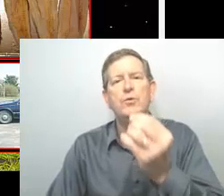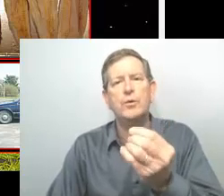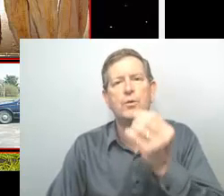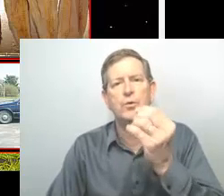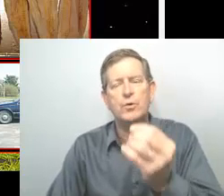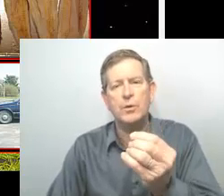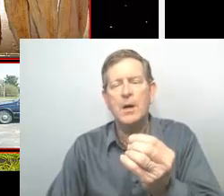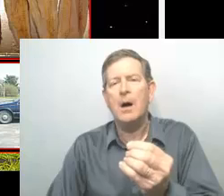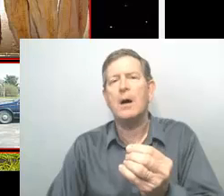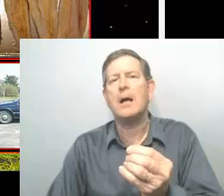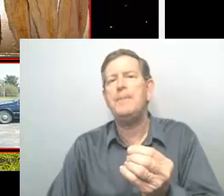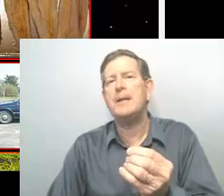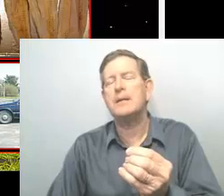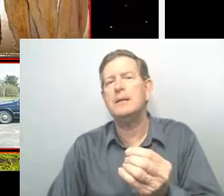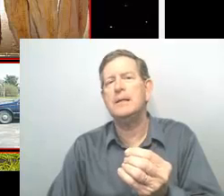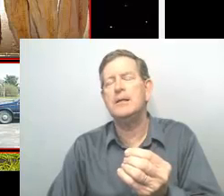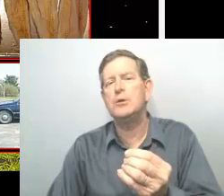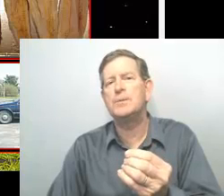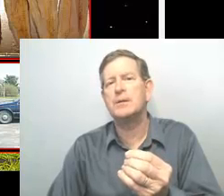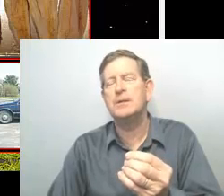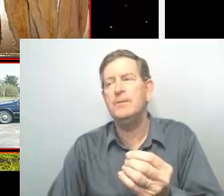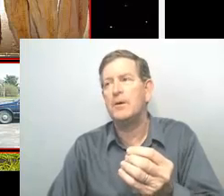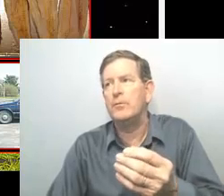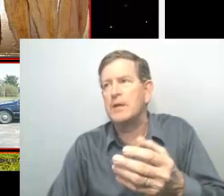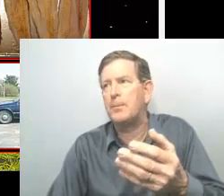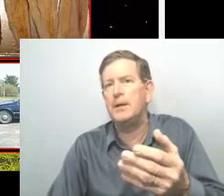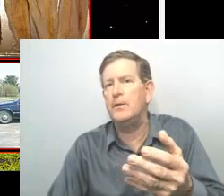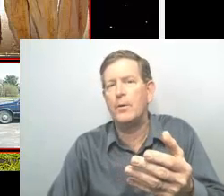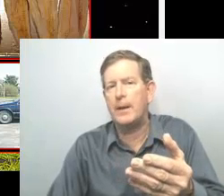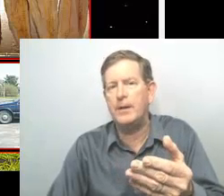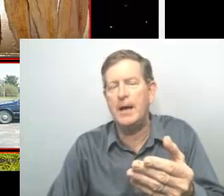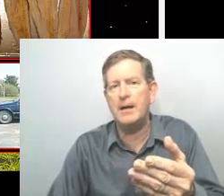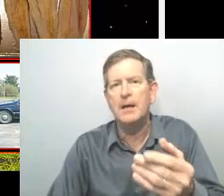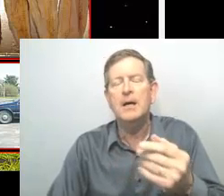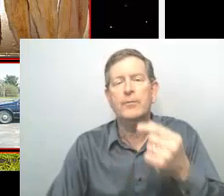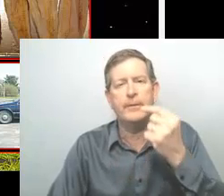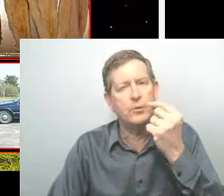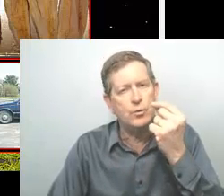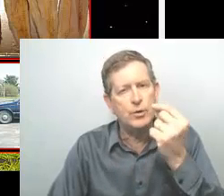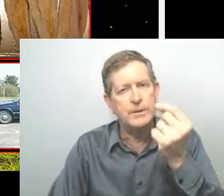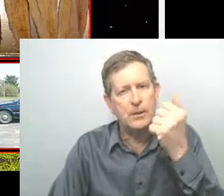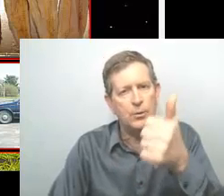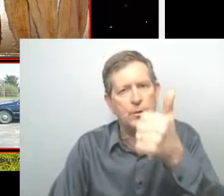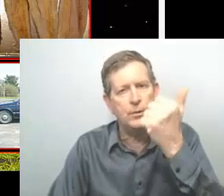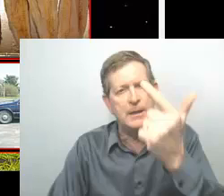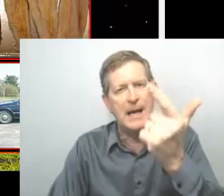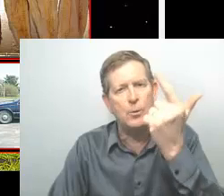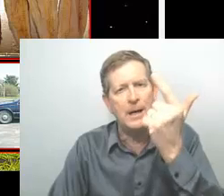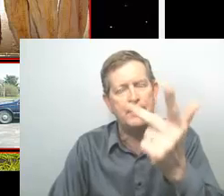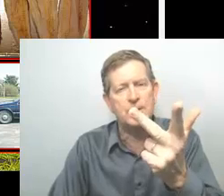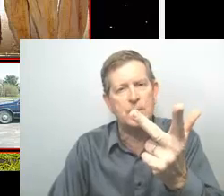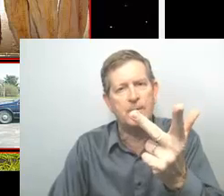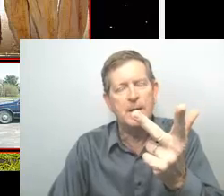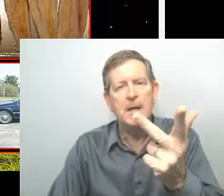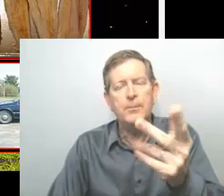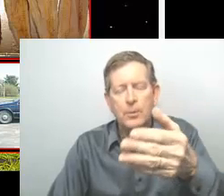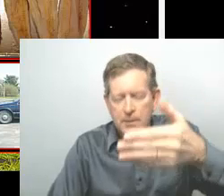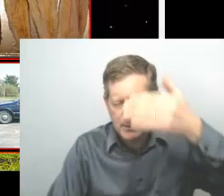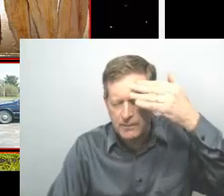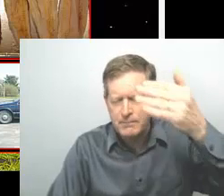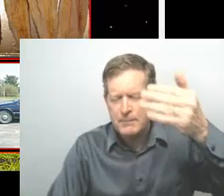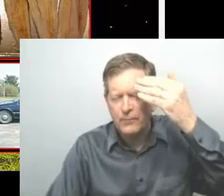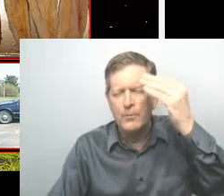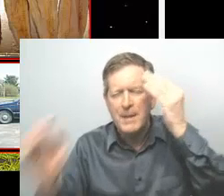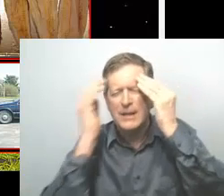devez toujours, en répétant les substantifs, quand vous apprenez le vocabulaire, vous devez toujours dire le, la ou l'apostrophe,